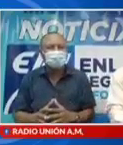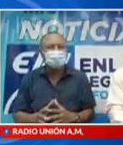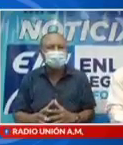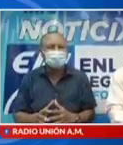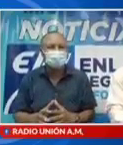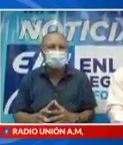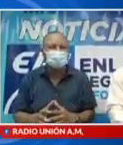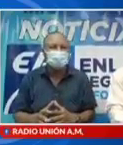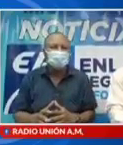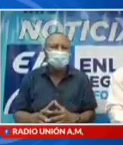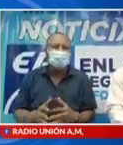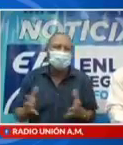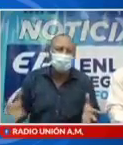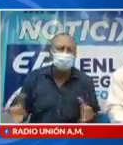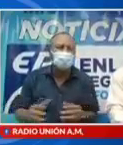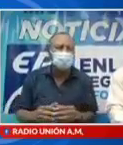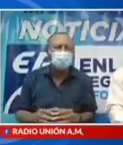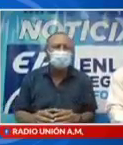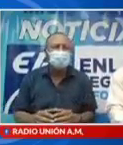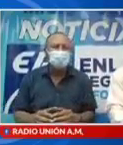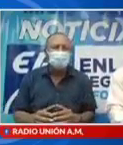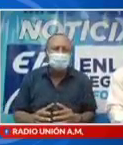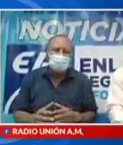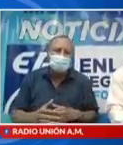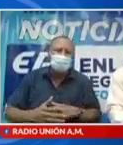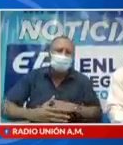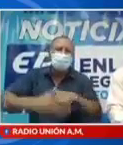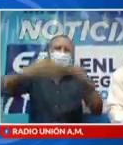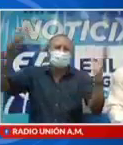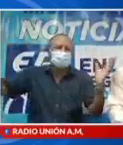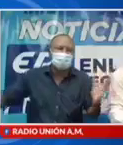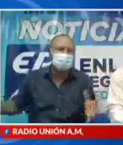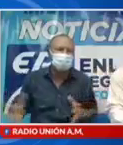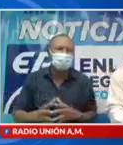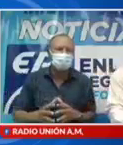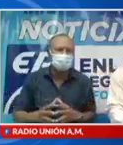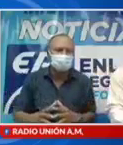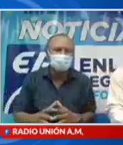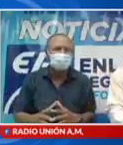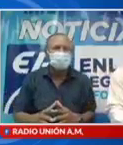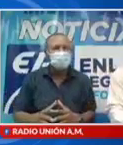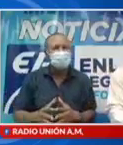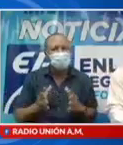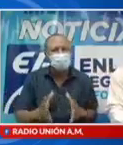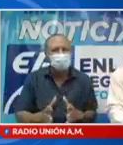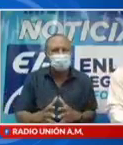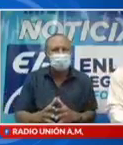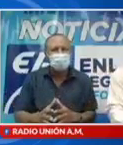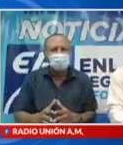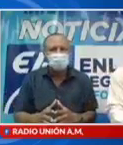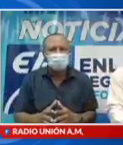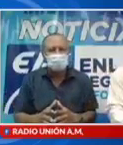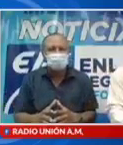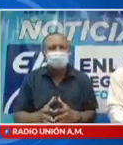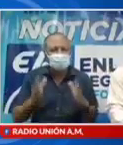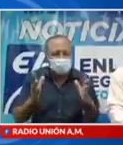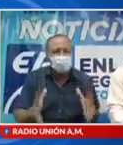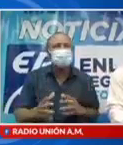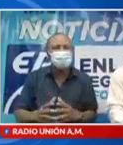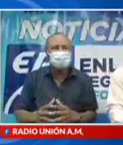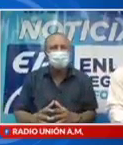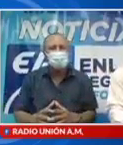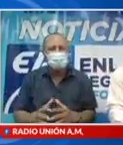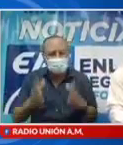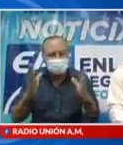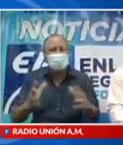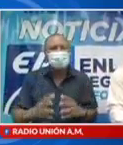endeudado la administración anterior? ¿Qué han dicho, pues, de la política nacional, cómo nos ha afectado producto del saqueo